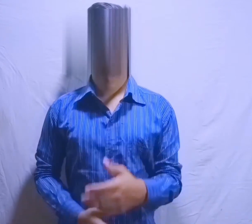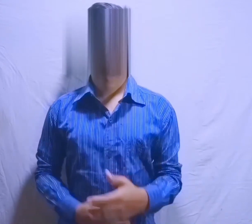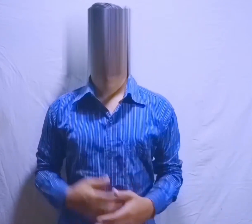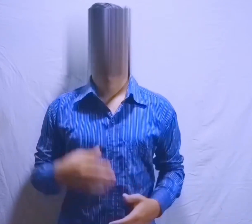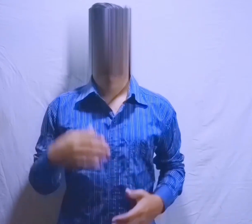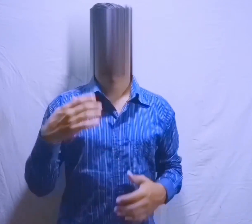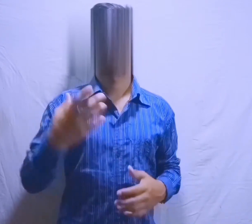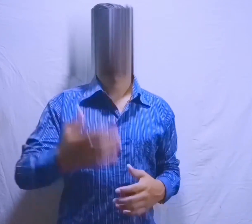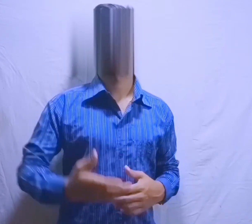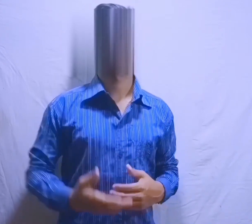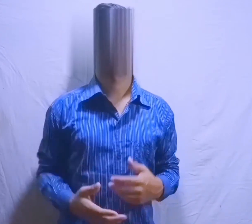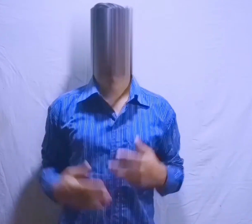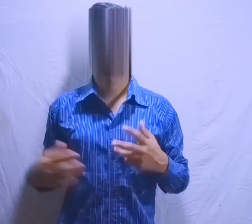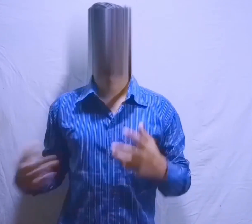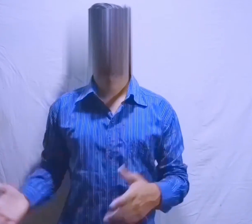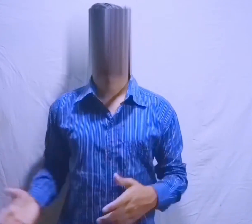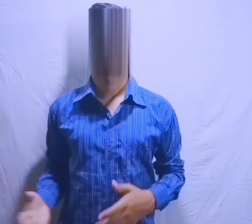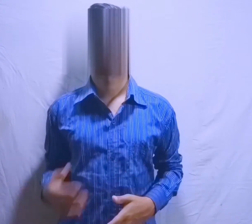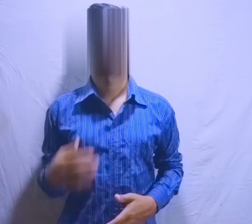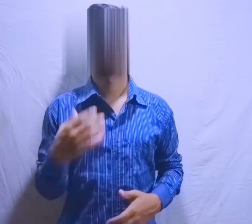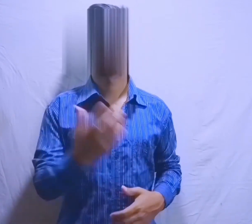নাতে। তো ফ্রেন্ডস, এই ছিল